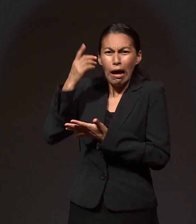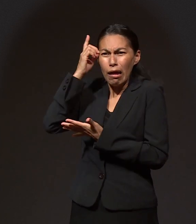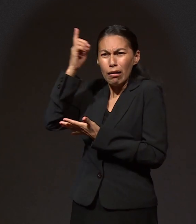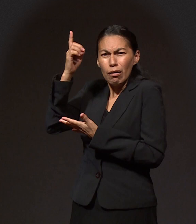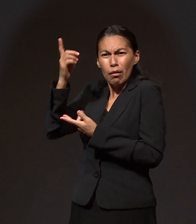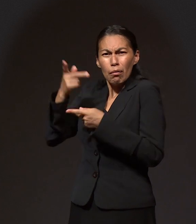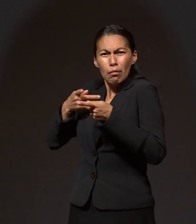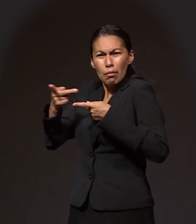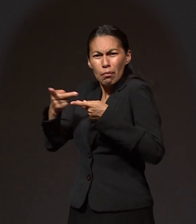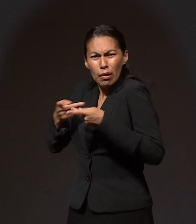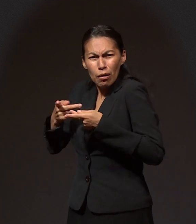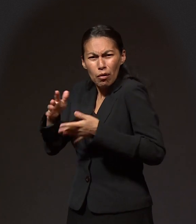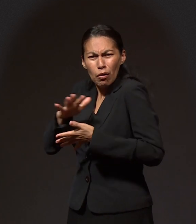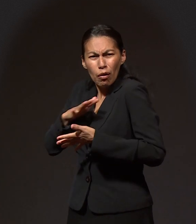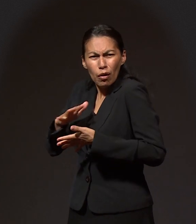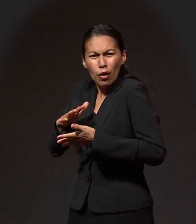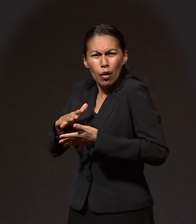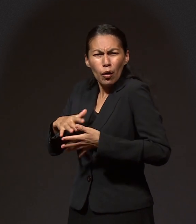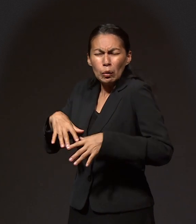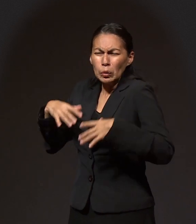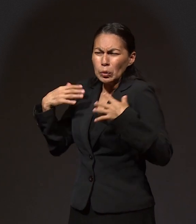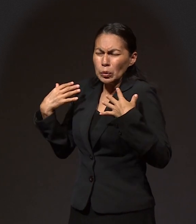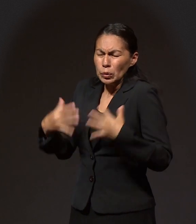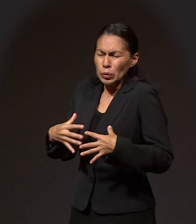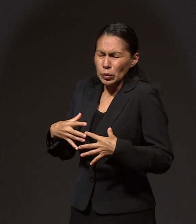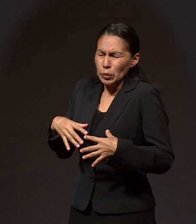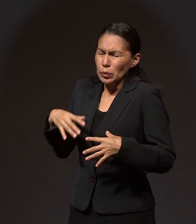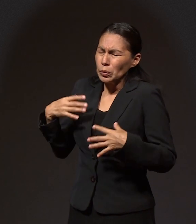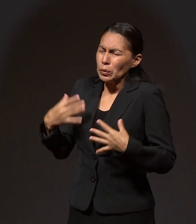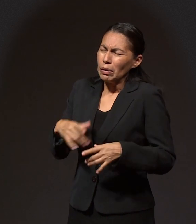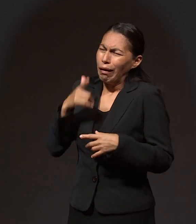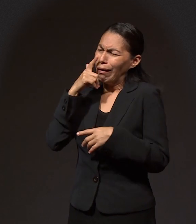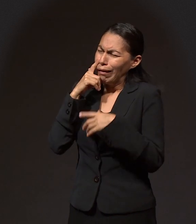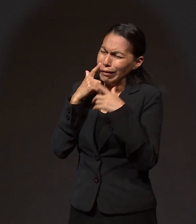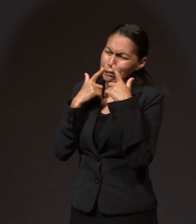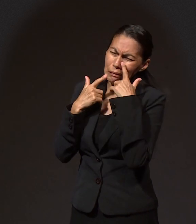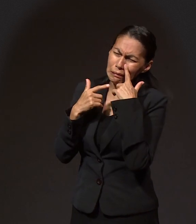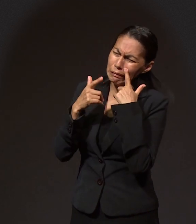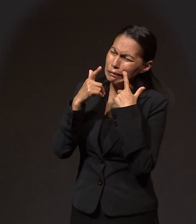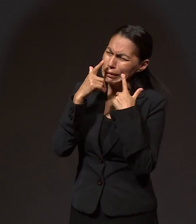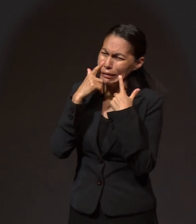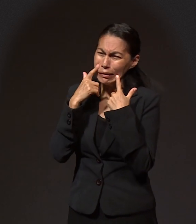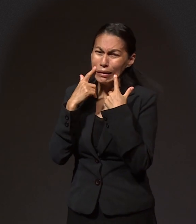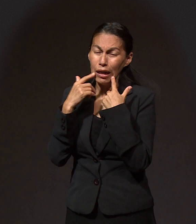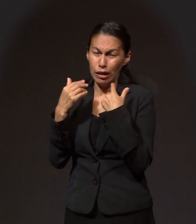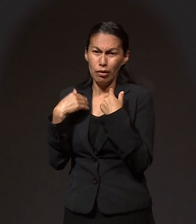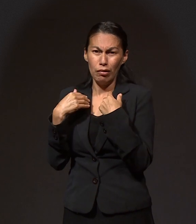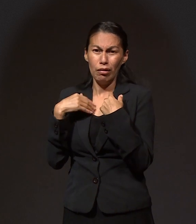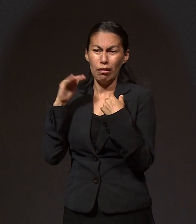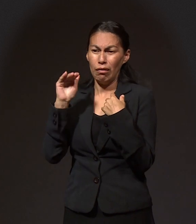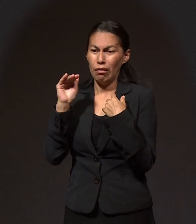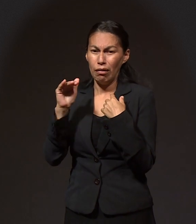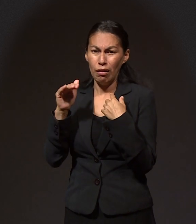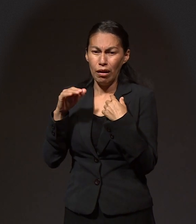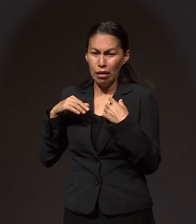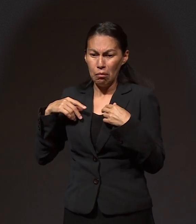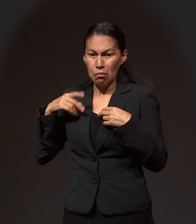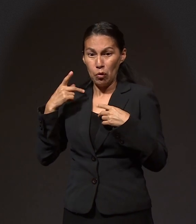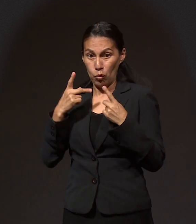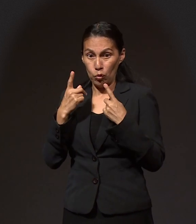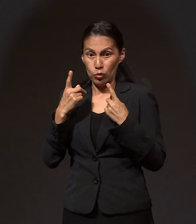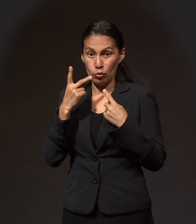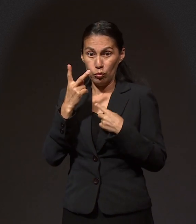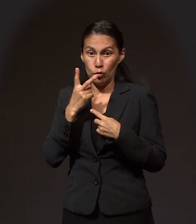Dios preparó este encuentro. Ambas pasaron llorando. Ella entregó su vida al Señor. Me contaron esta historia. Yo qué lindo como Dios